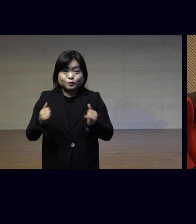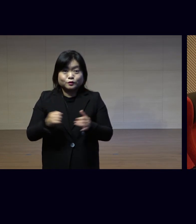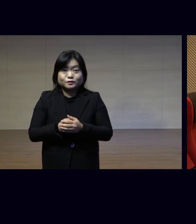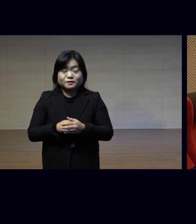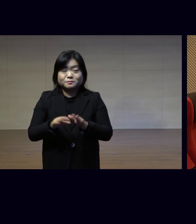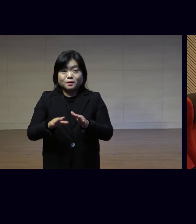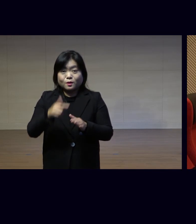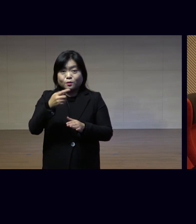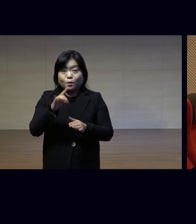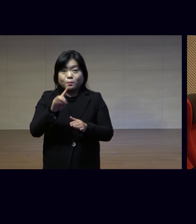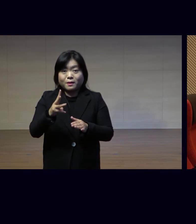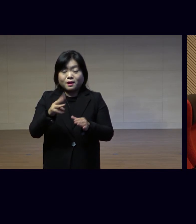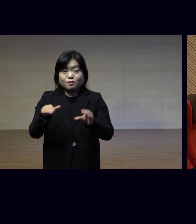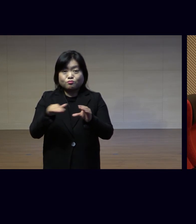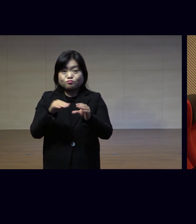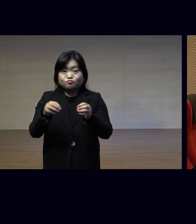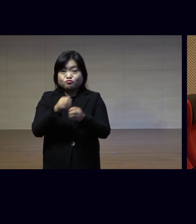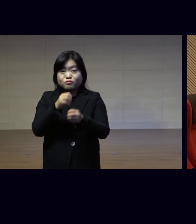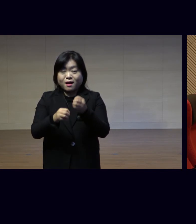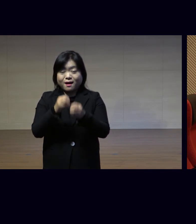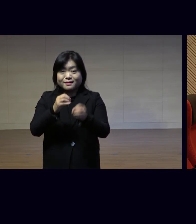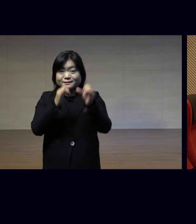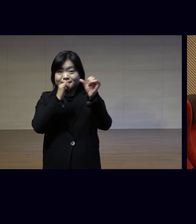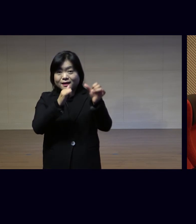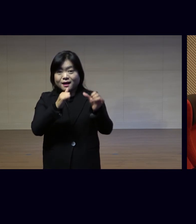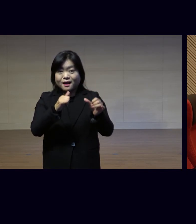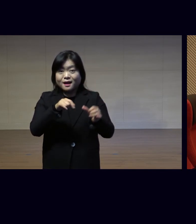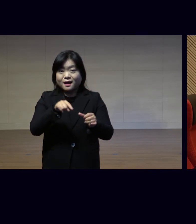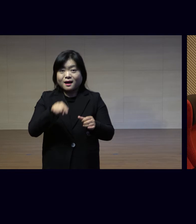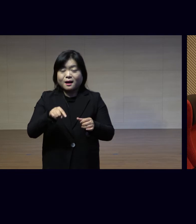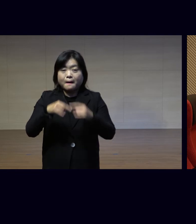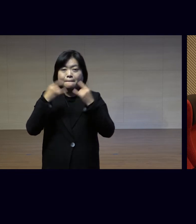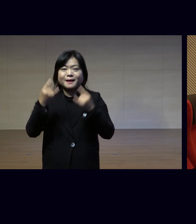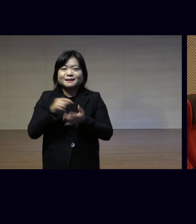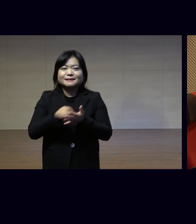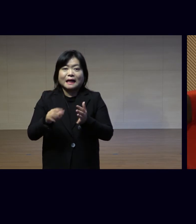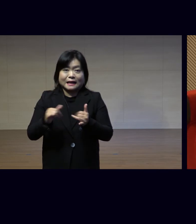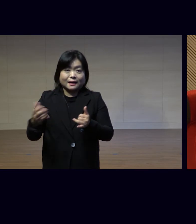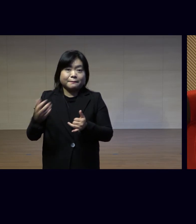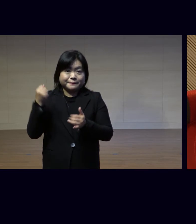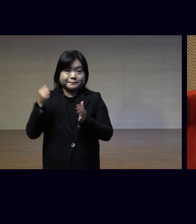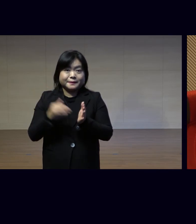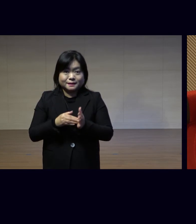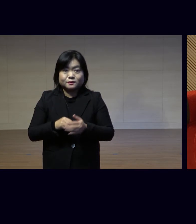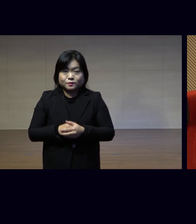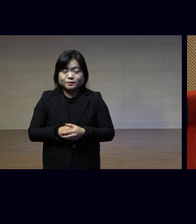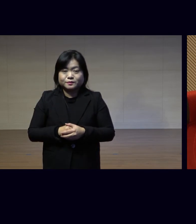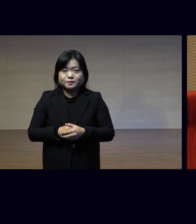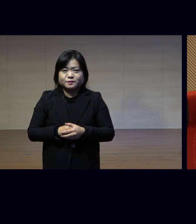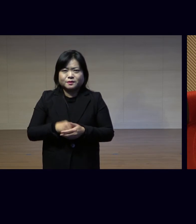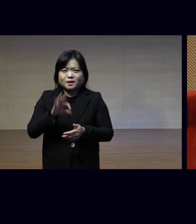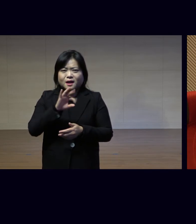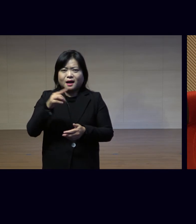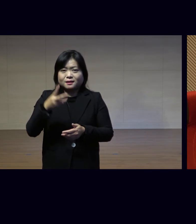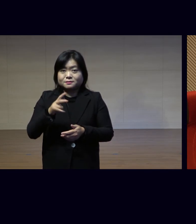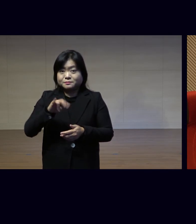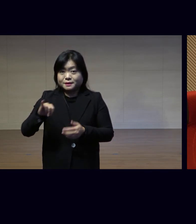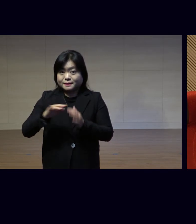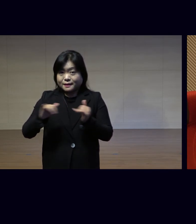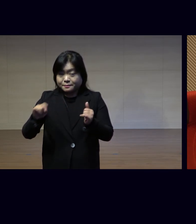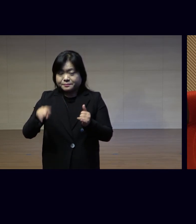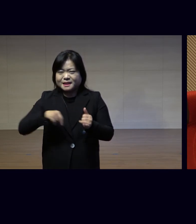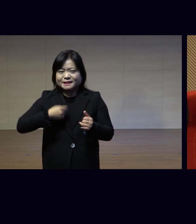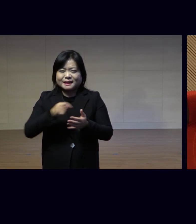또 노벨 문학상을 또 프랑스 작가 아니 아르네가 받았잖아요. 근데 아르네는 늘